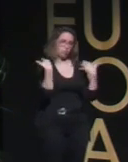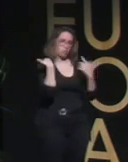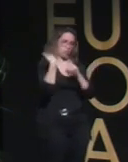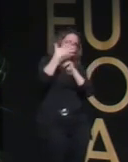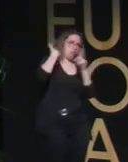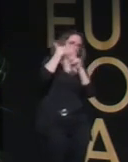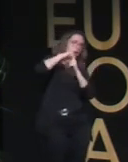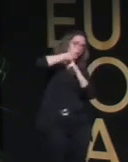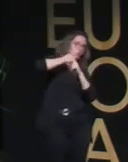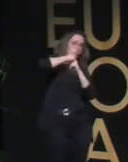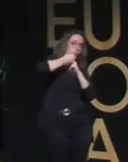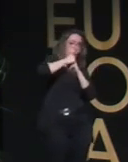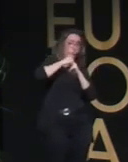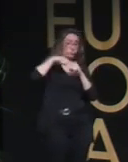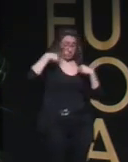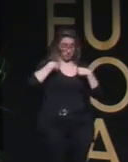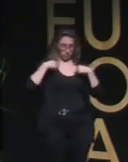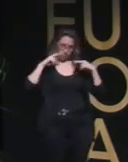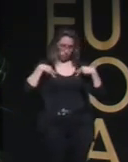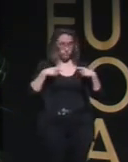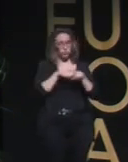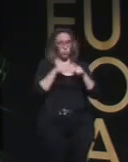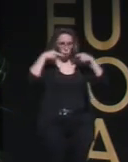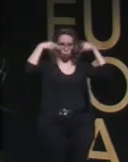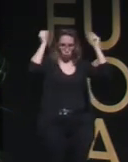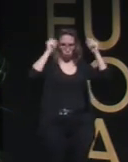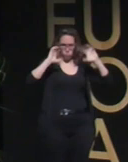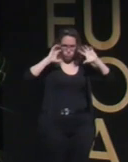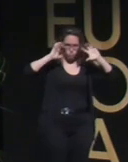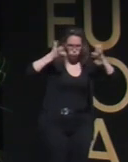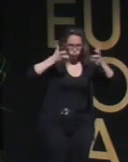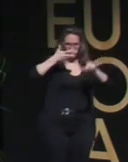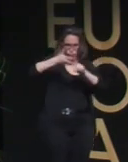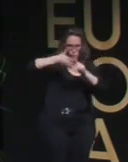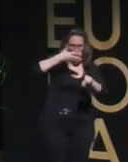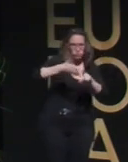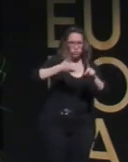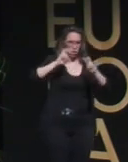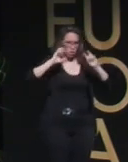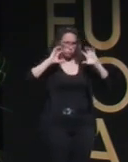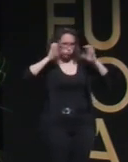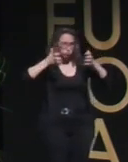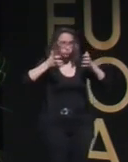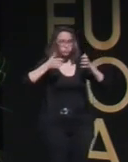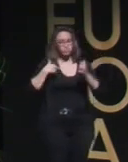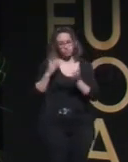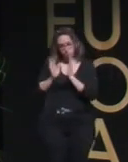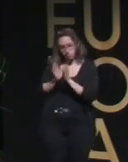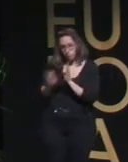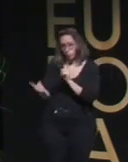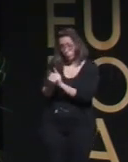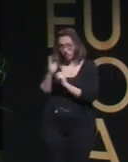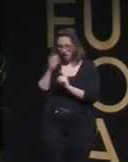terrorífico. Entonces, ella es lobo cuando viene donde nosotros, una chavala violenta que ha empezado a hacer ciertas conductas de riesgo, etcétera, pero cuando empezamos a trabajar con ella, en el fondo es